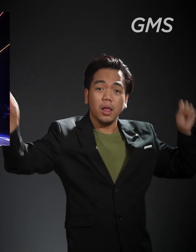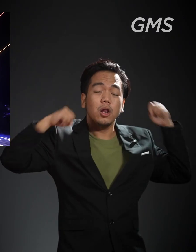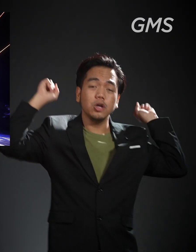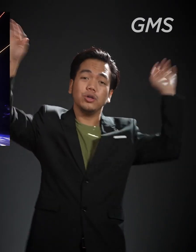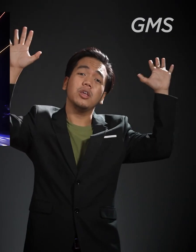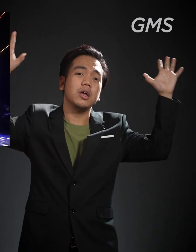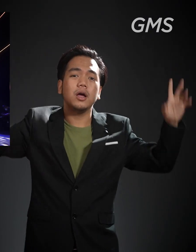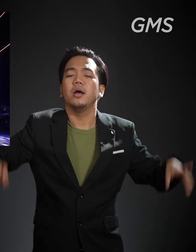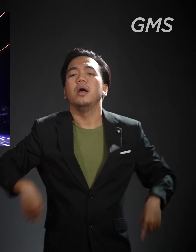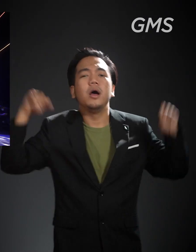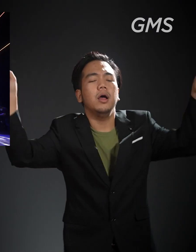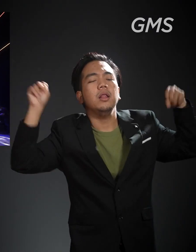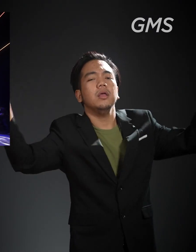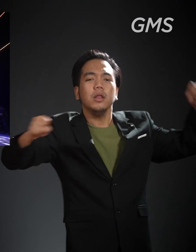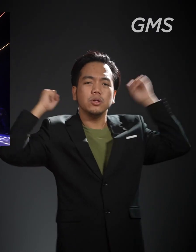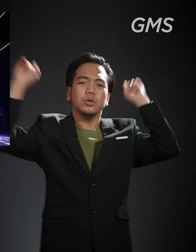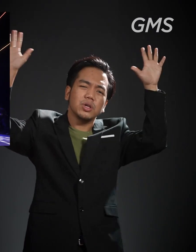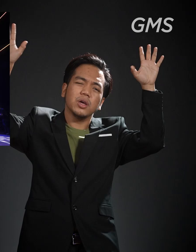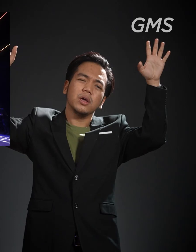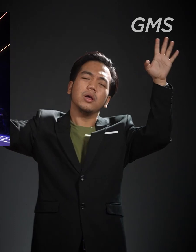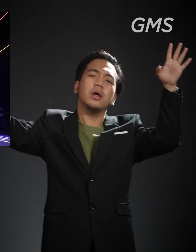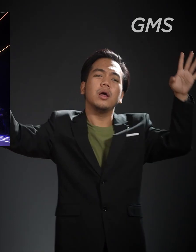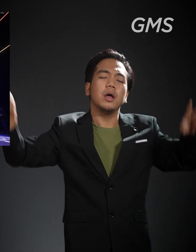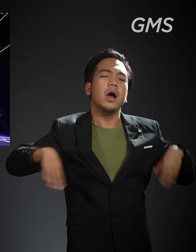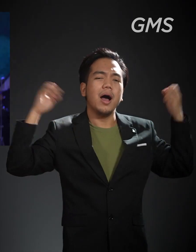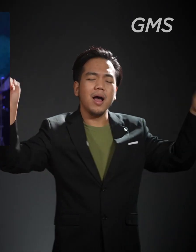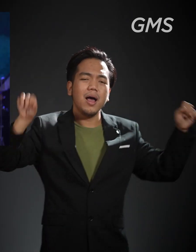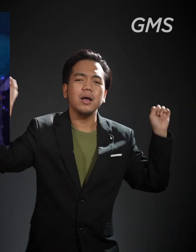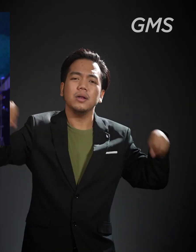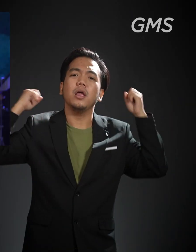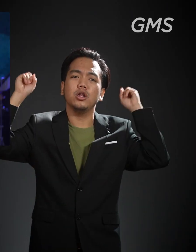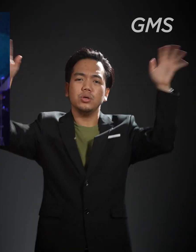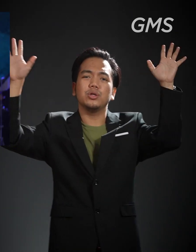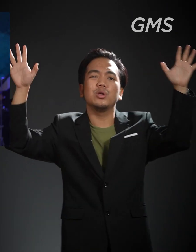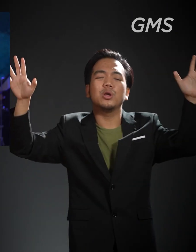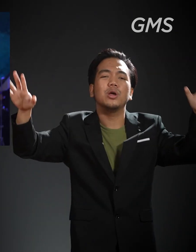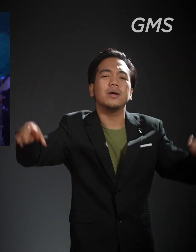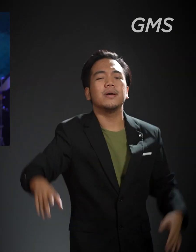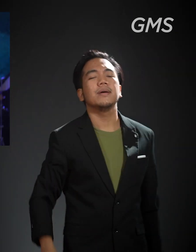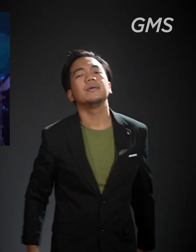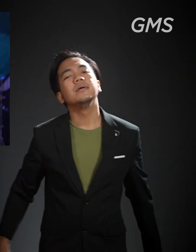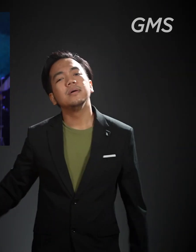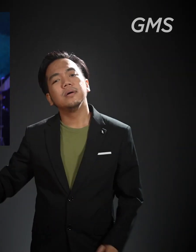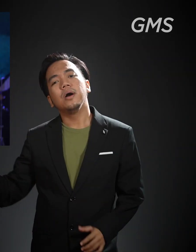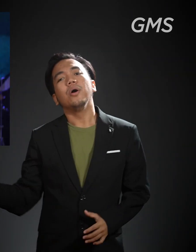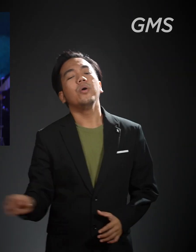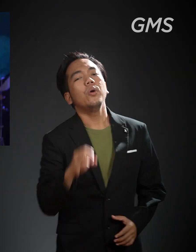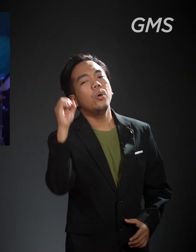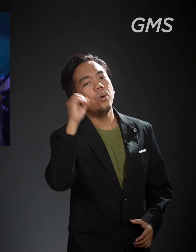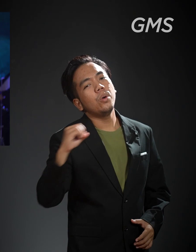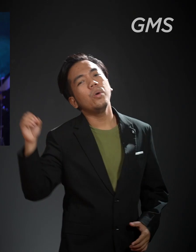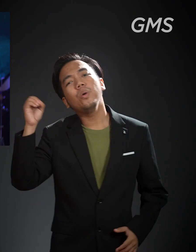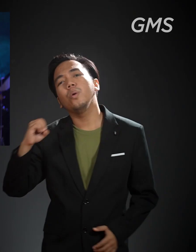Di dalam maya salamu, di dalam maya raya raya so